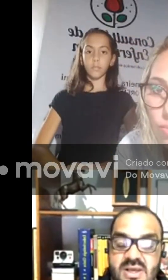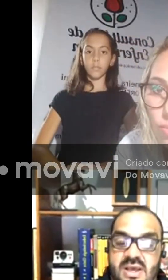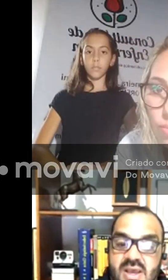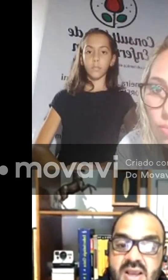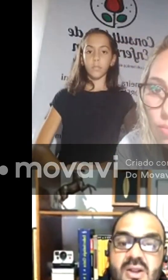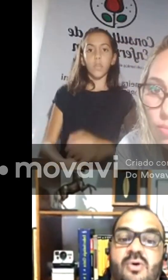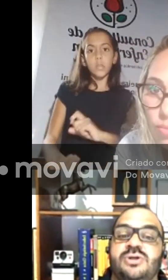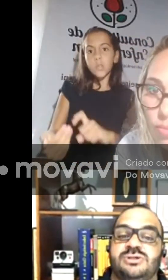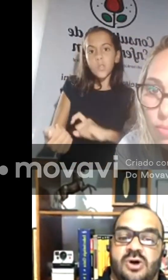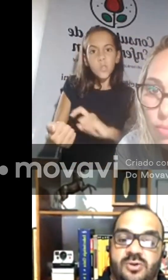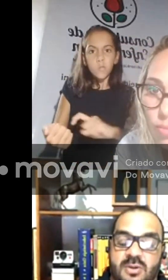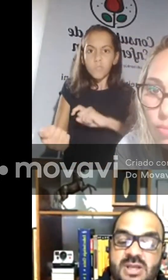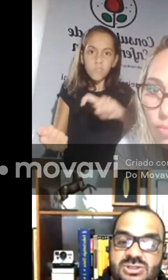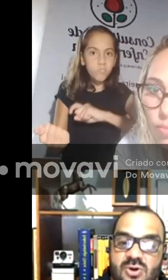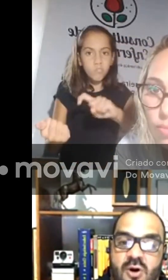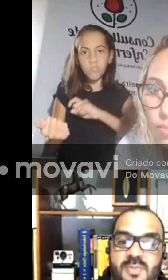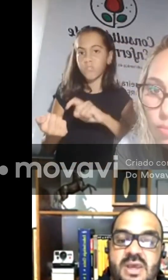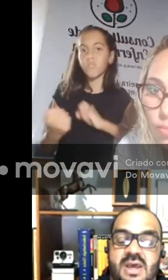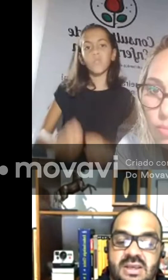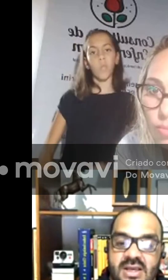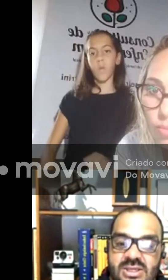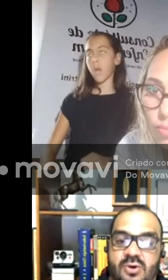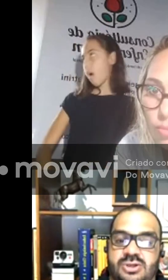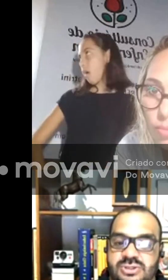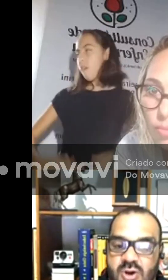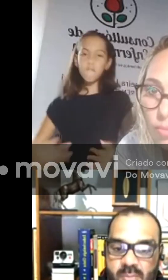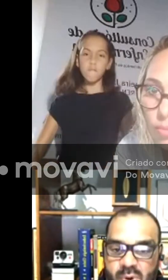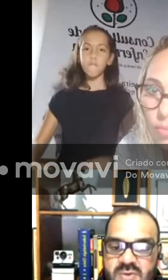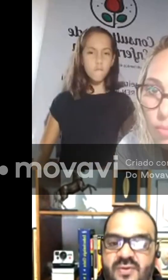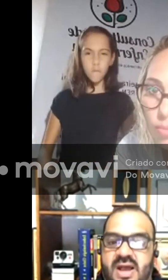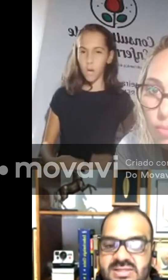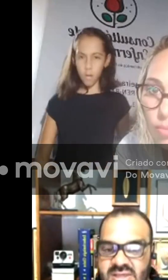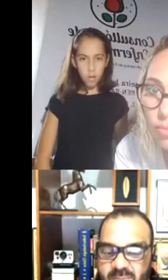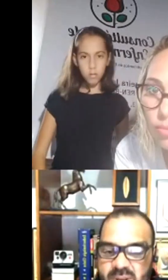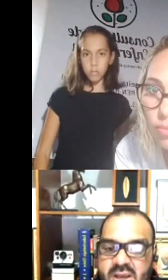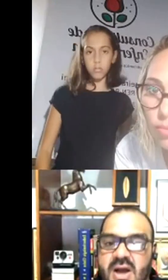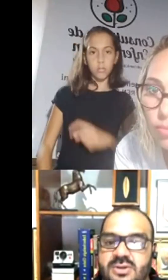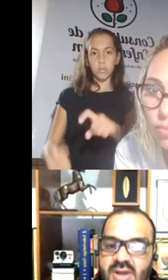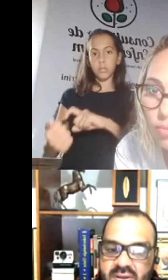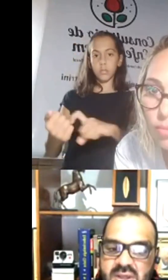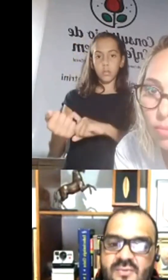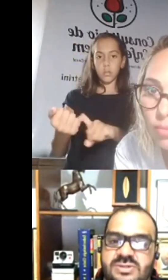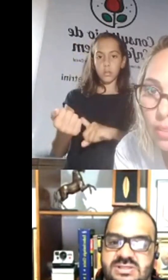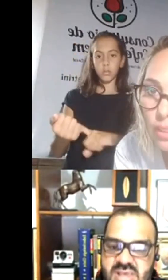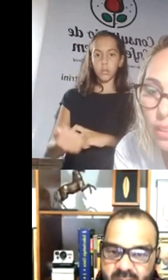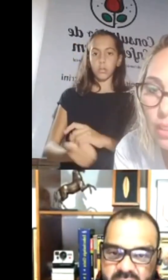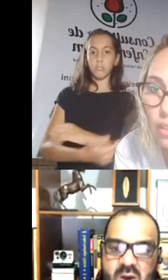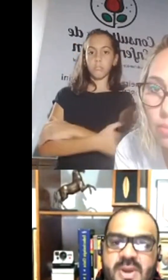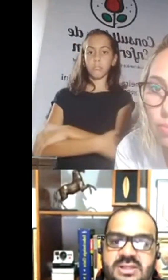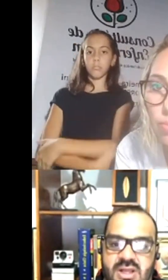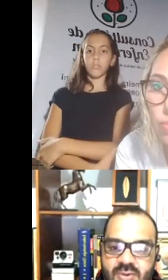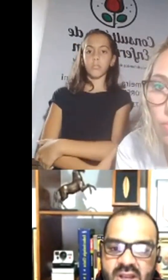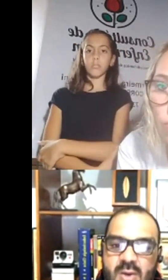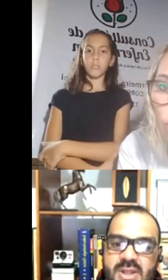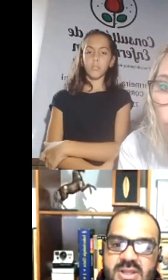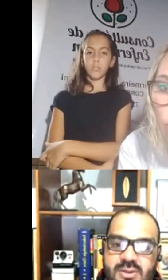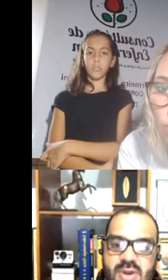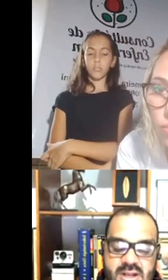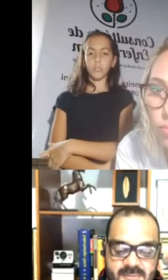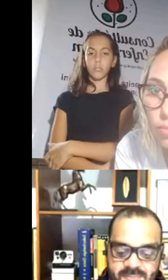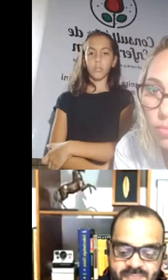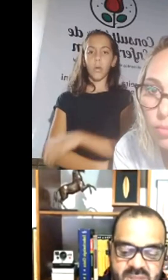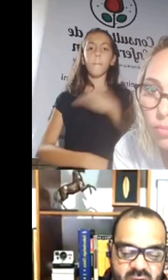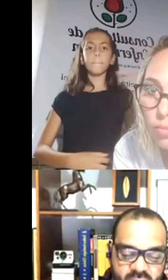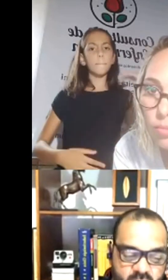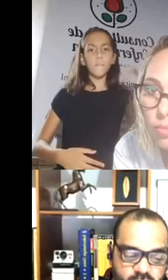estresse. Cortisol também sobe, e esse cortisol pode ficar se replicando, né? Você sempre sim, aumentando ele, aumentando